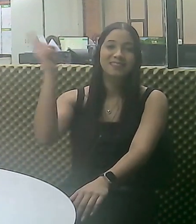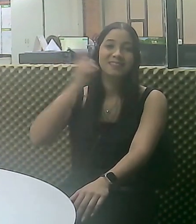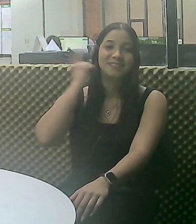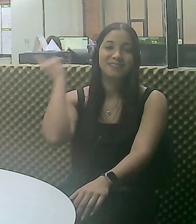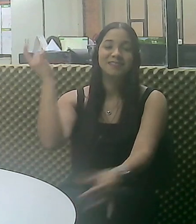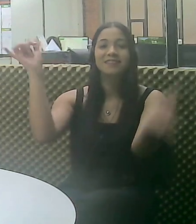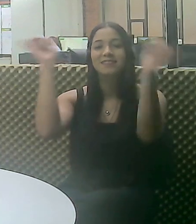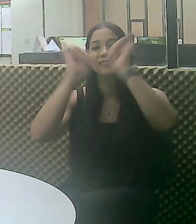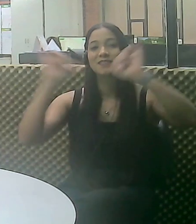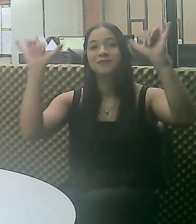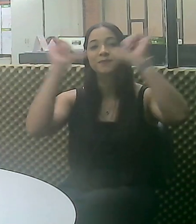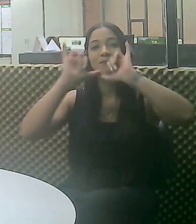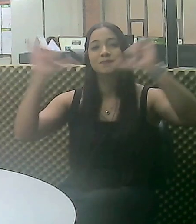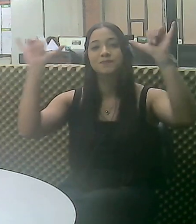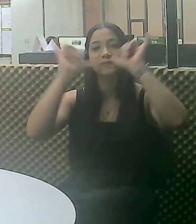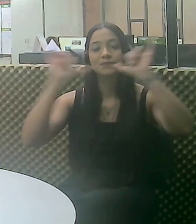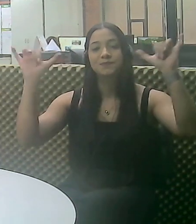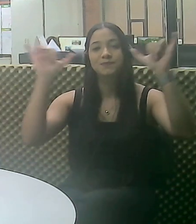Giro de